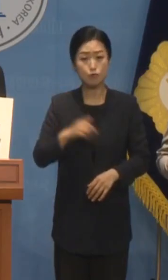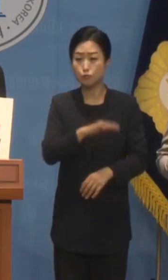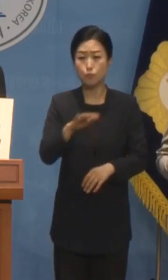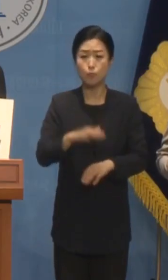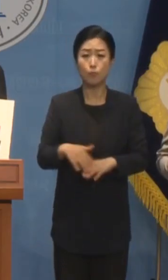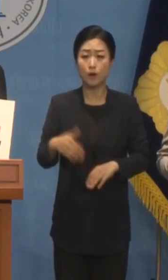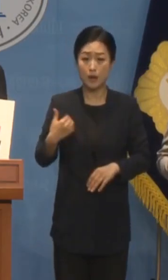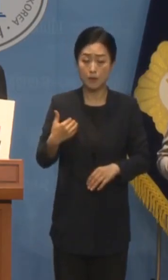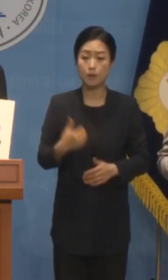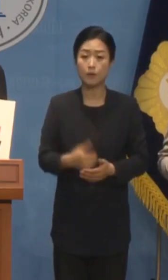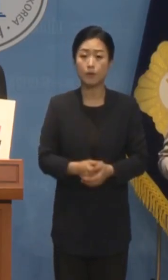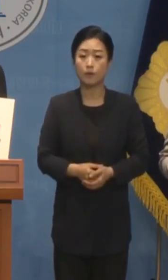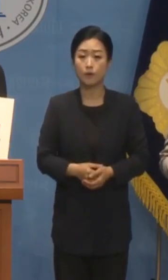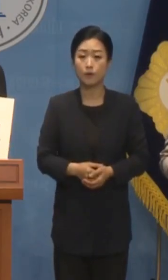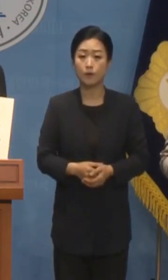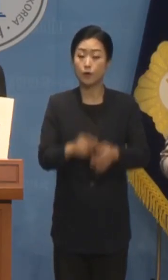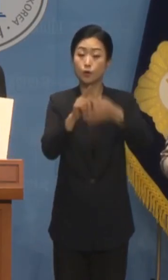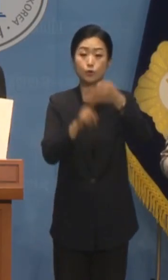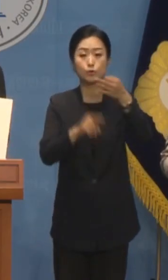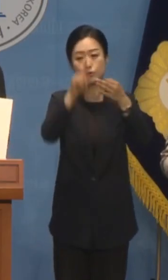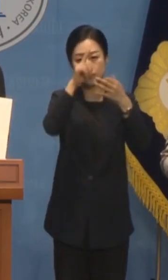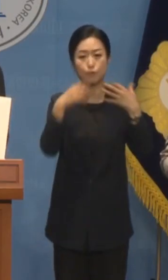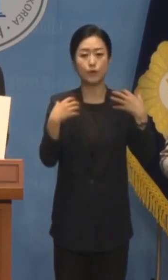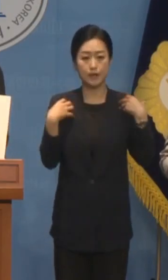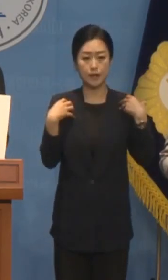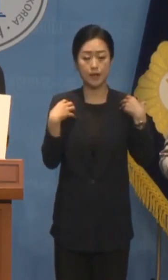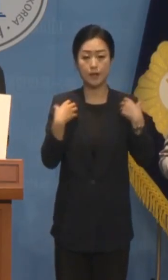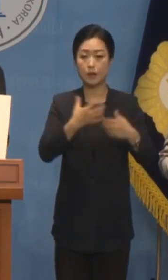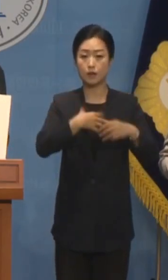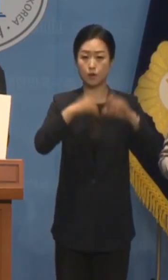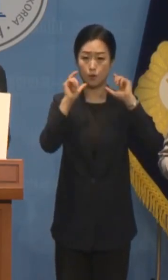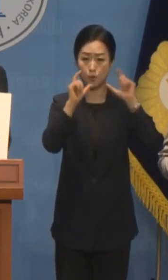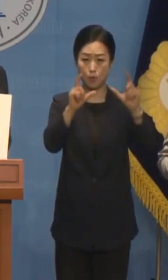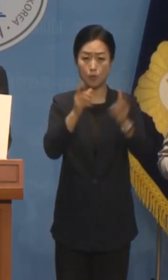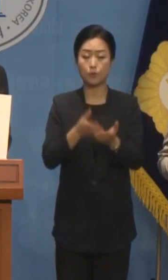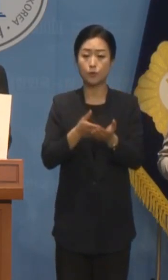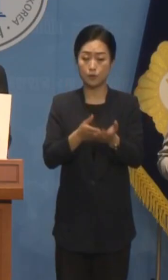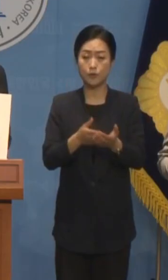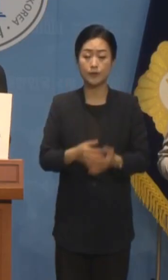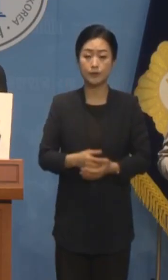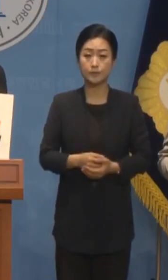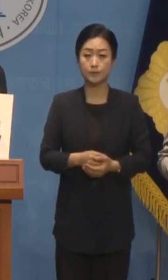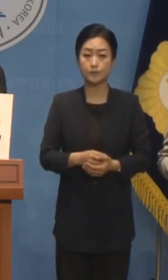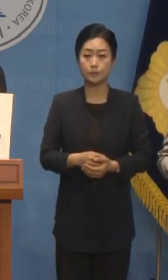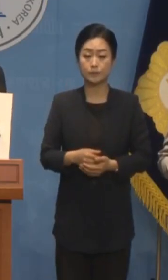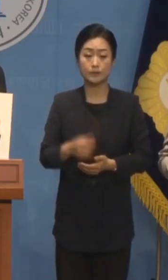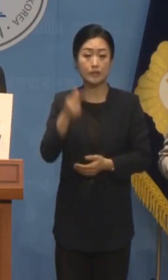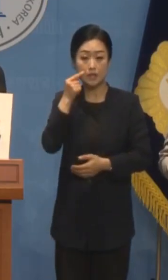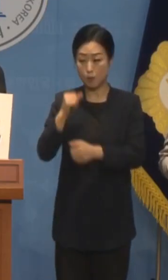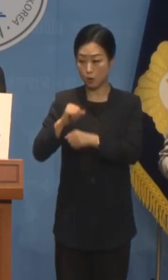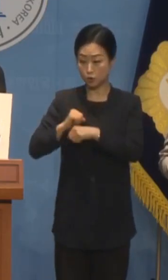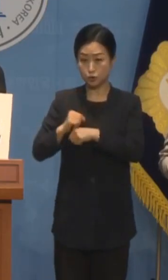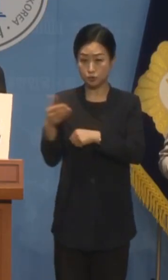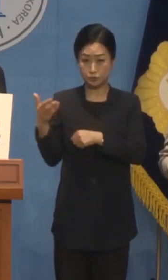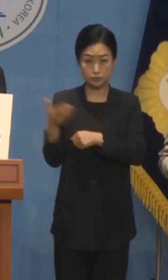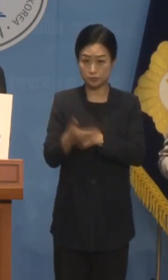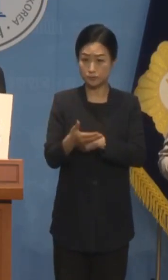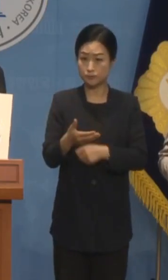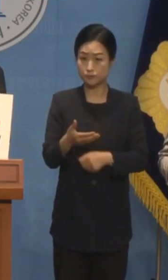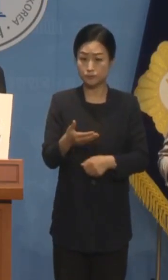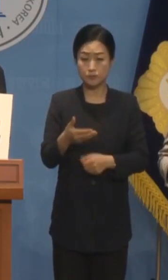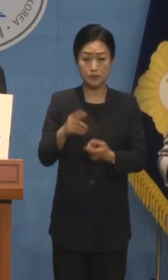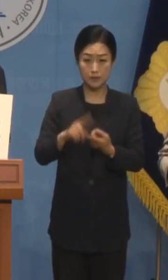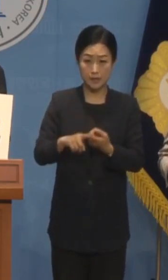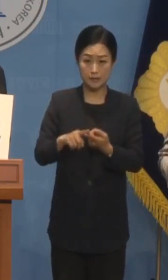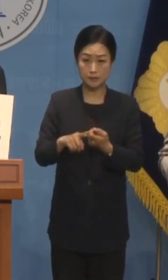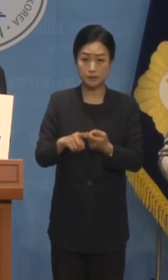못합니다. 우리는 윤석열 정부에게 엄중히 요구합니다. 자위대의 한반도 진출을